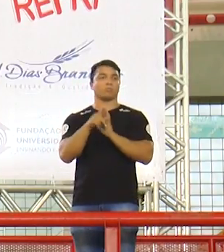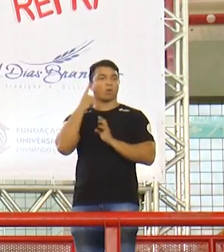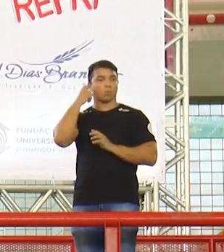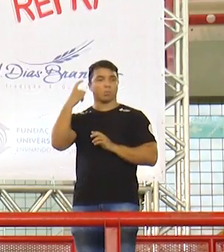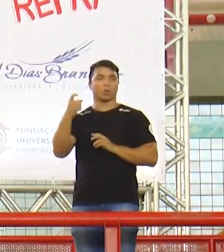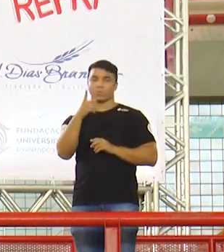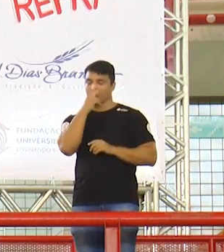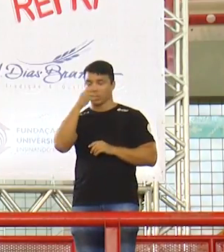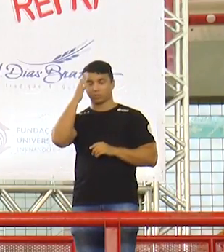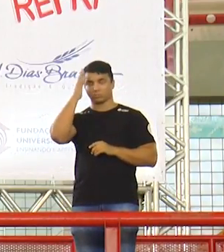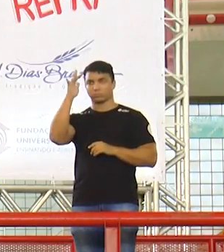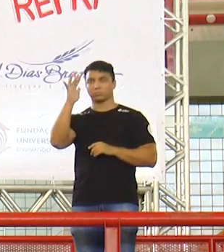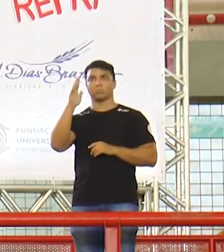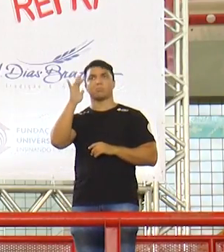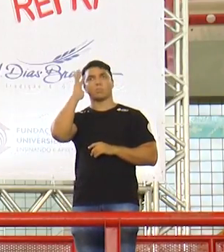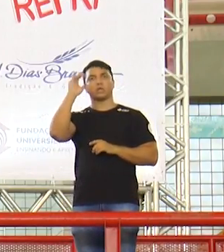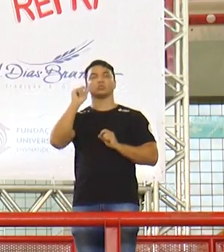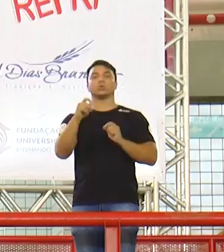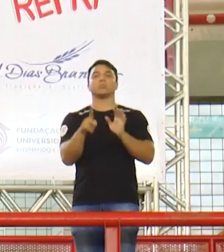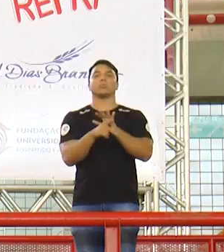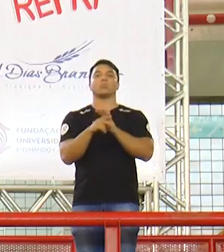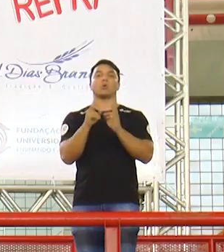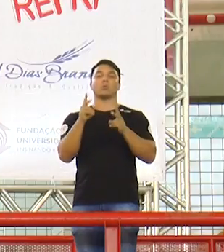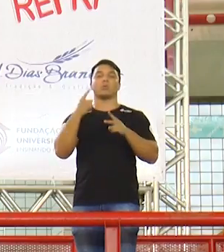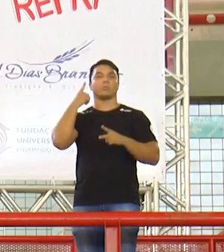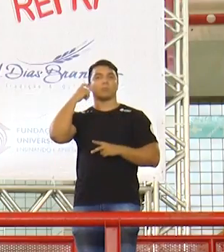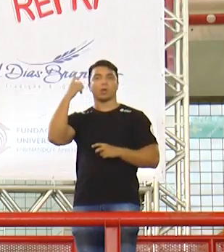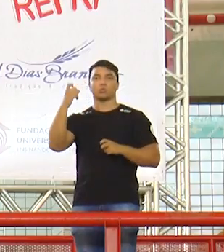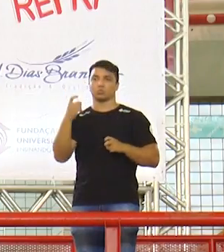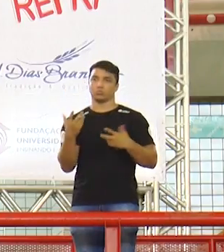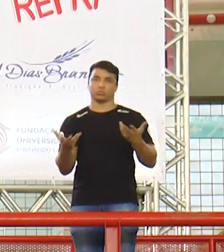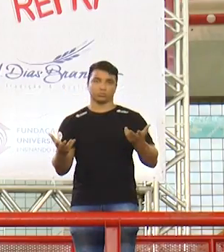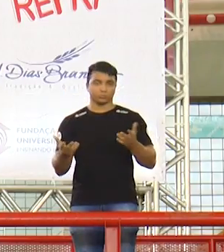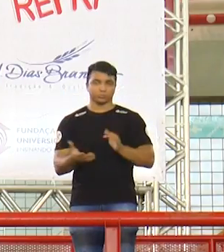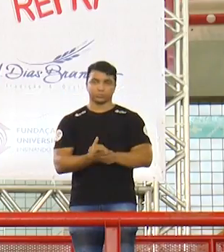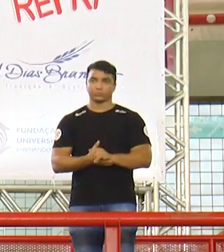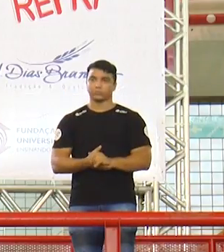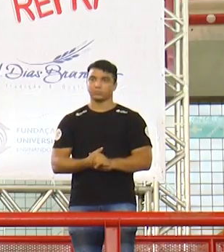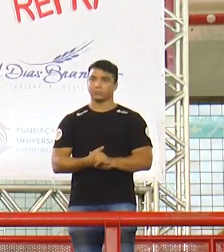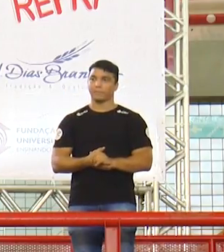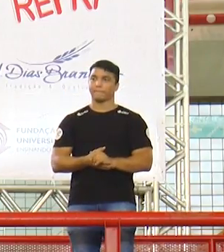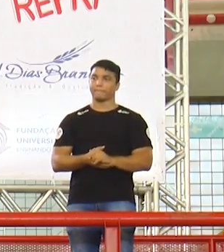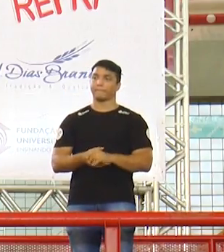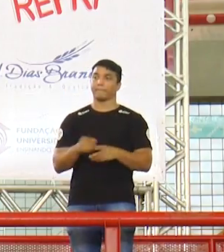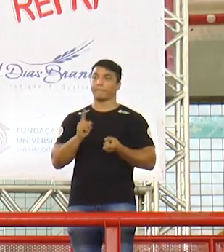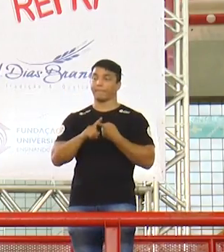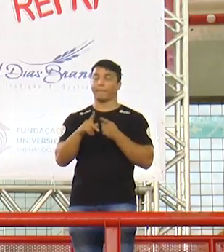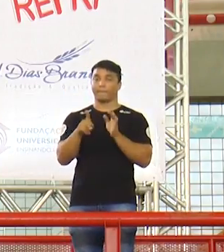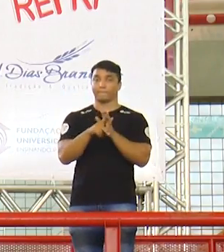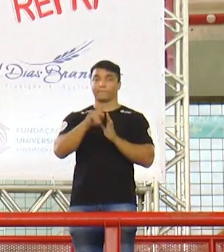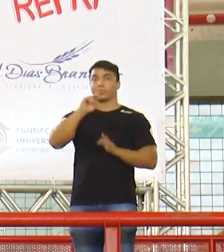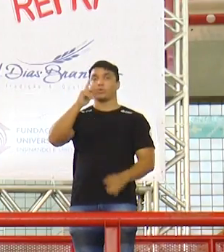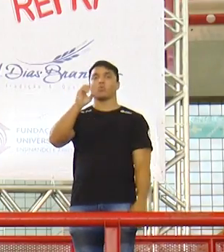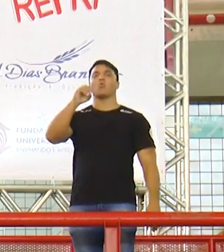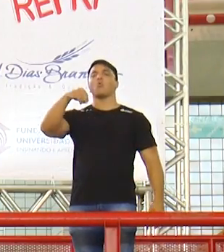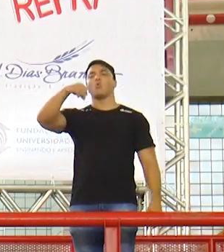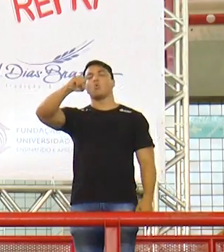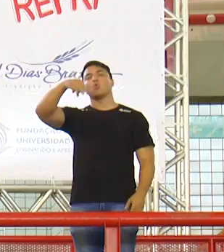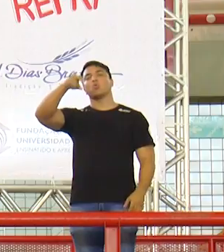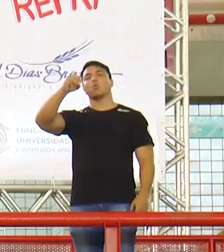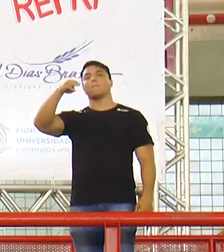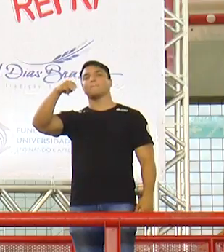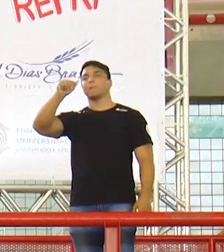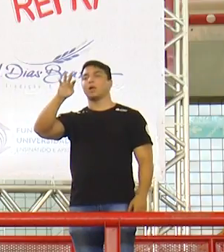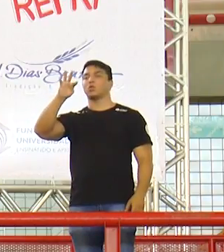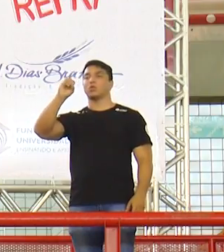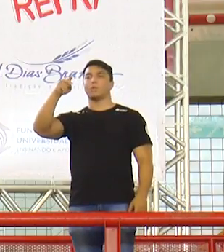Que cria uma imagem, que é a imagem do barulho do vento. E onomatopeia, o que é